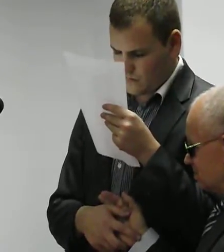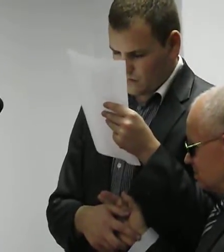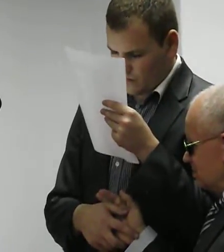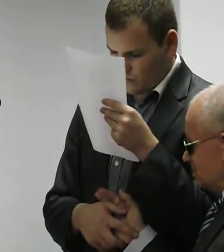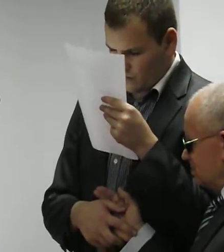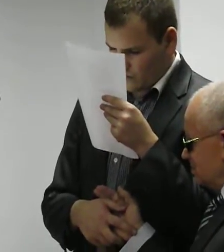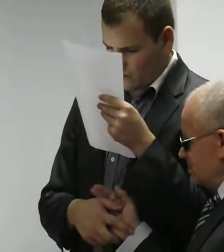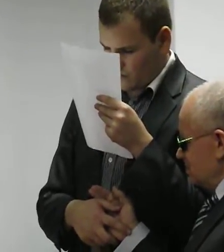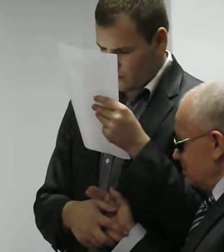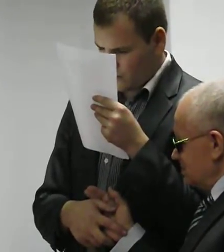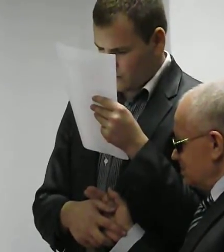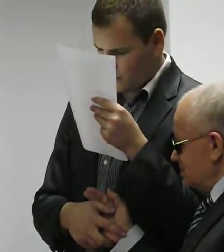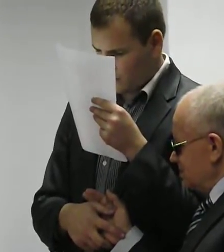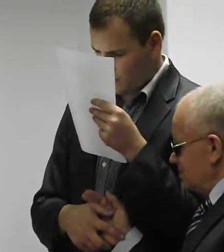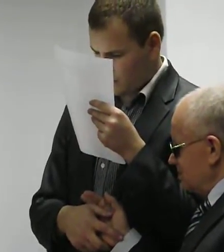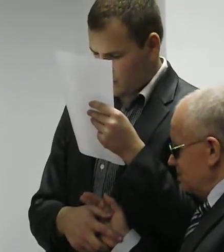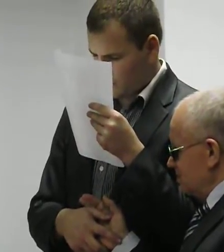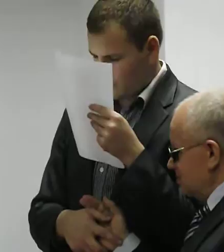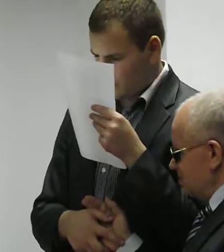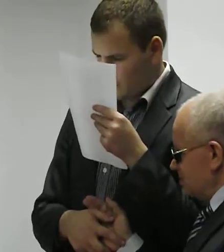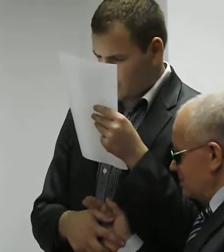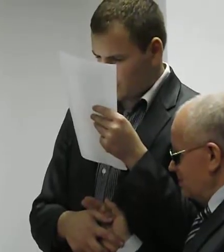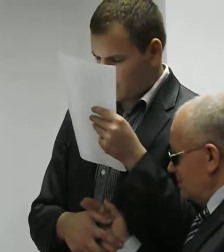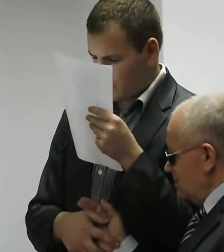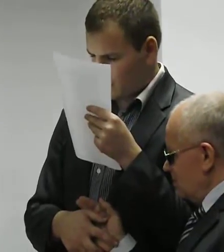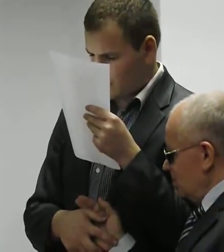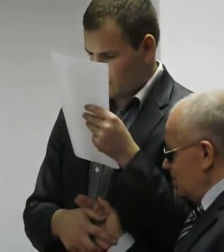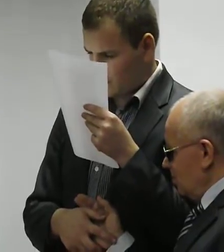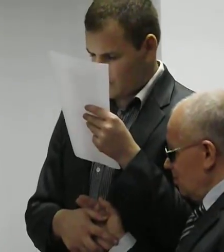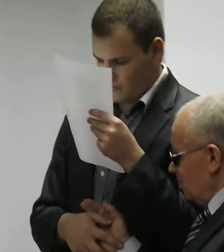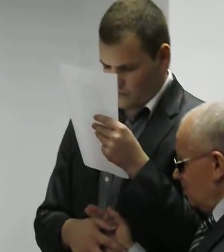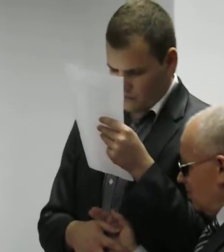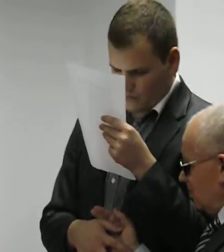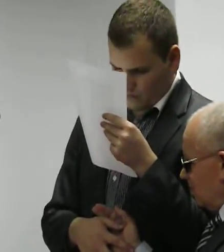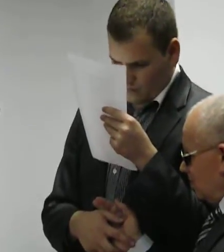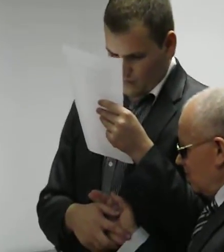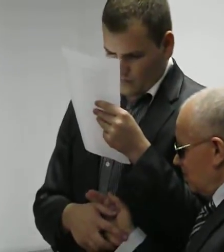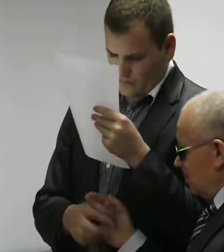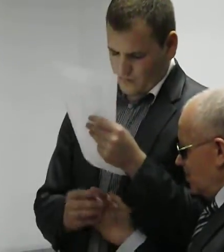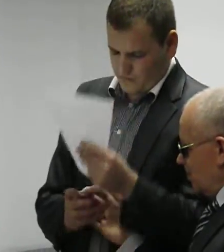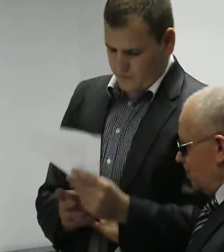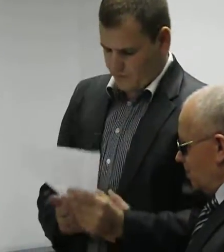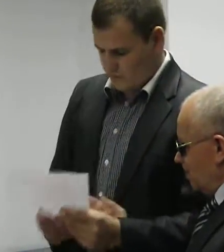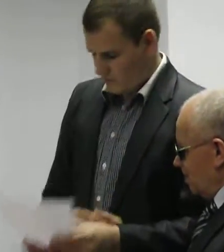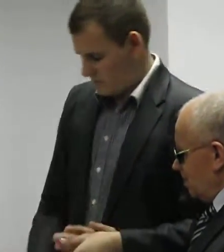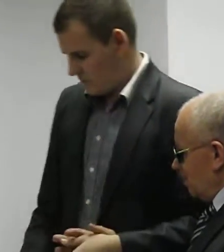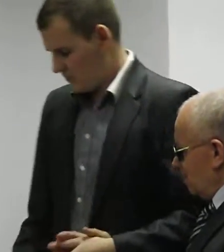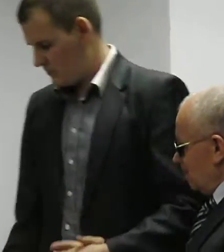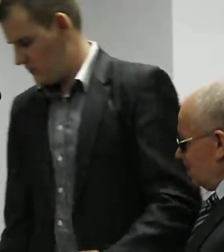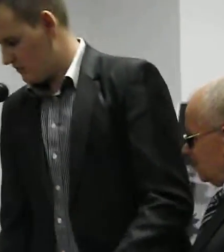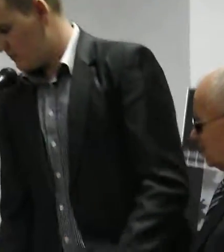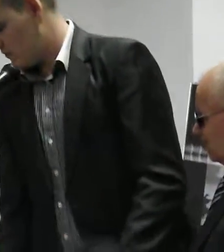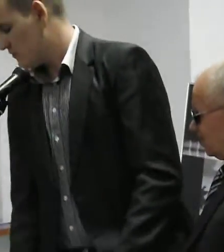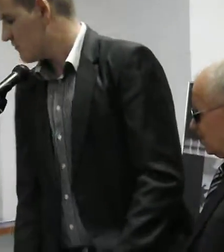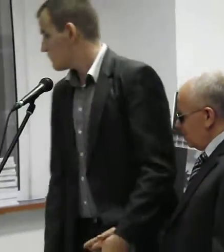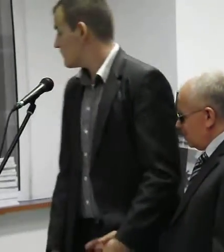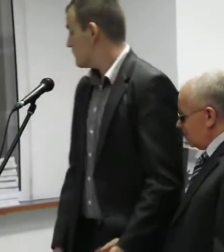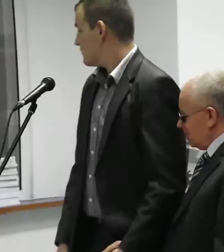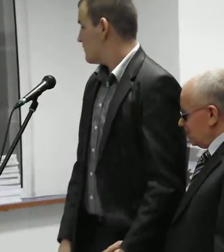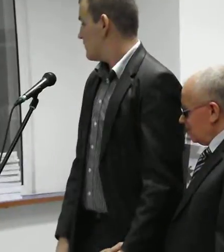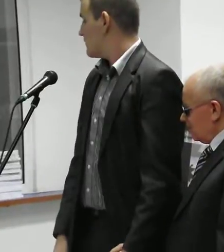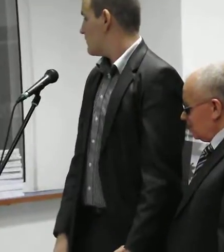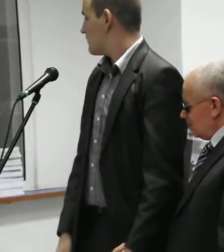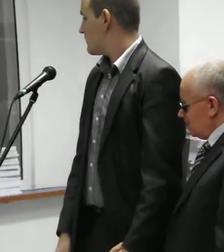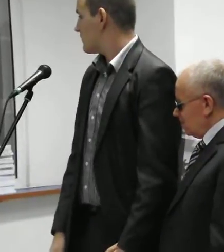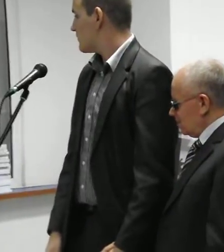apreciere față de o mare personalitate, practic una dintre cele mai importante personalități ale Clujului de la înființarea, de